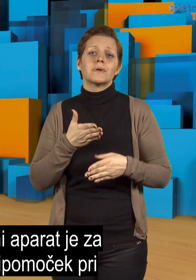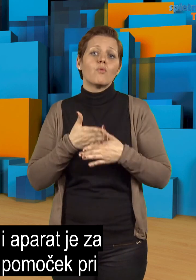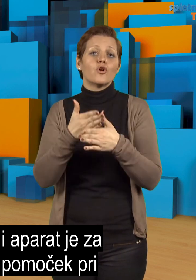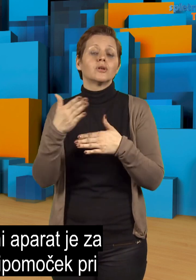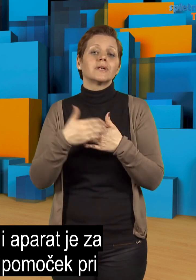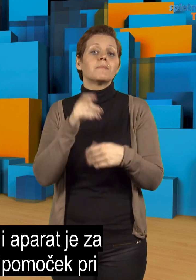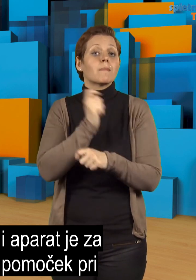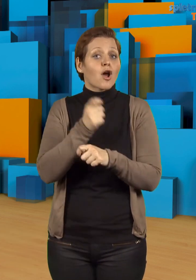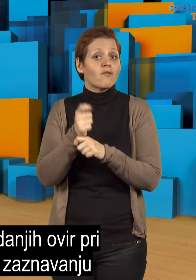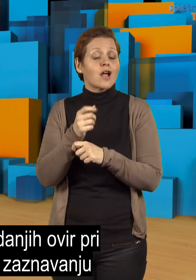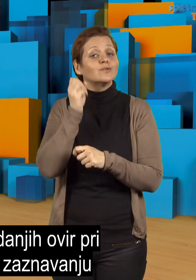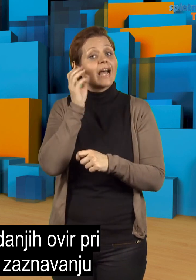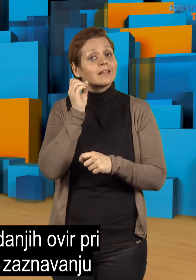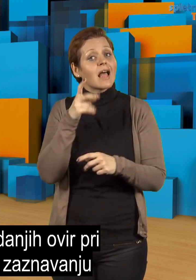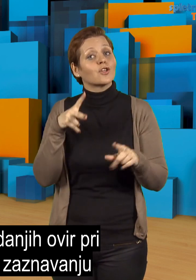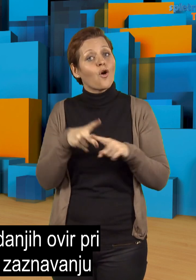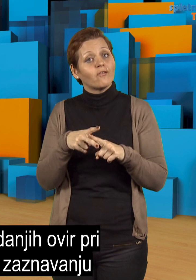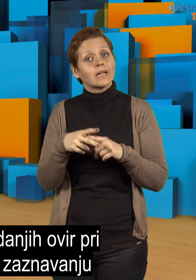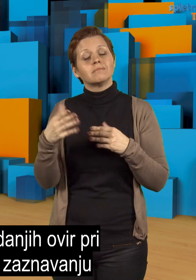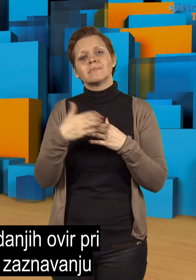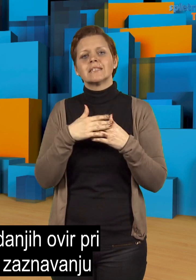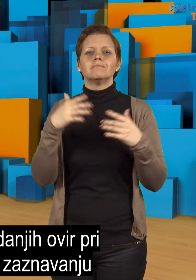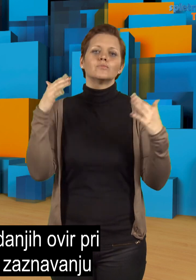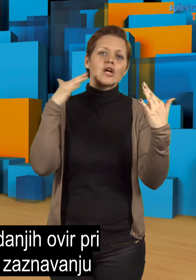odličen pripomoček pri premagovanju vsakdanjih ovir pri